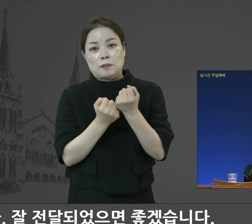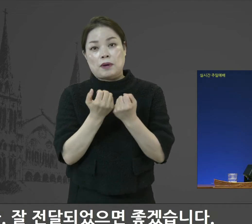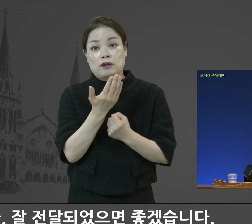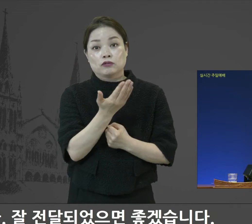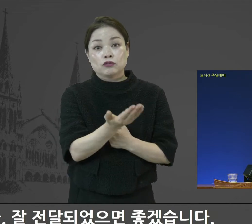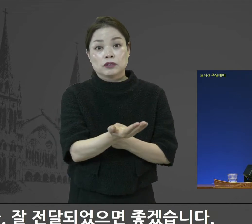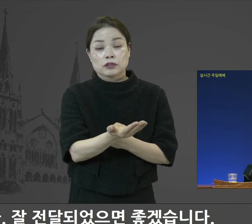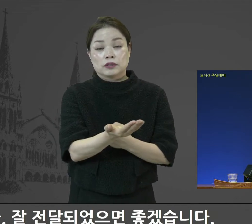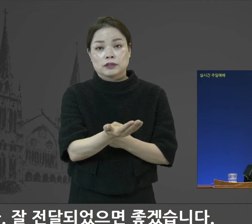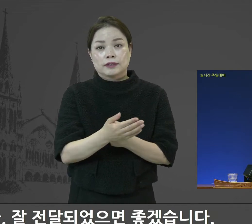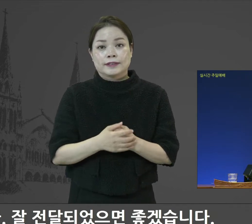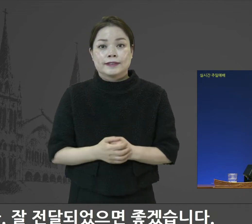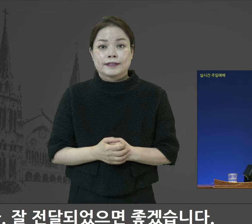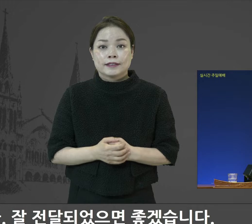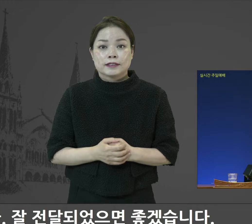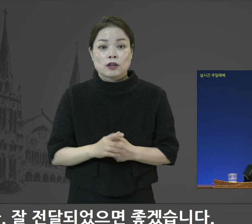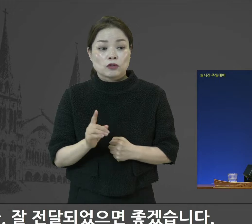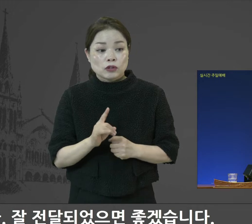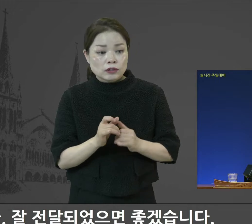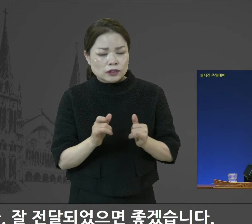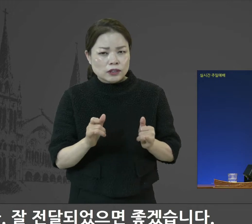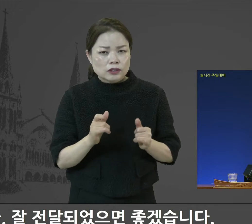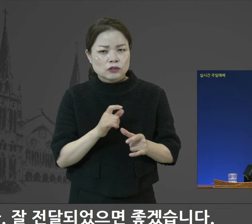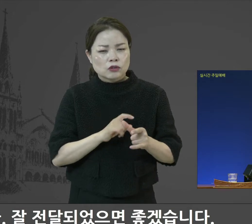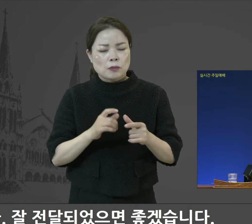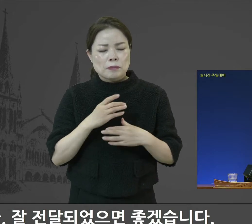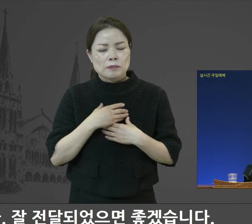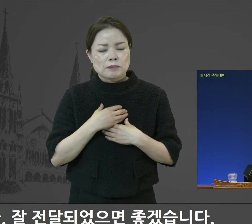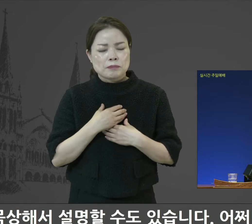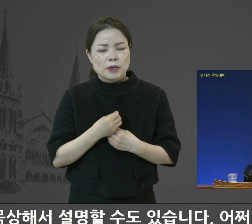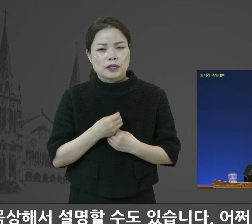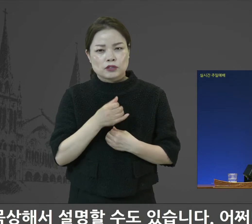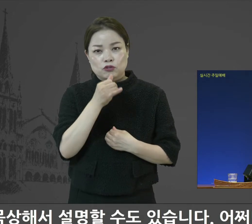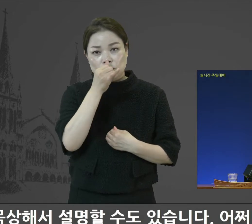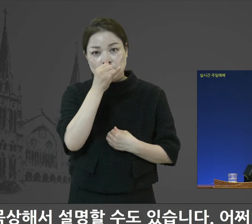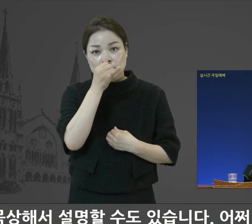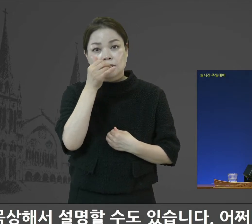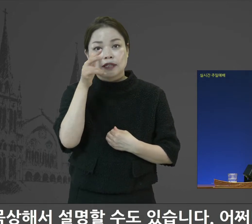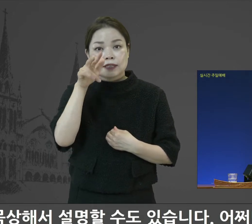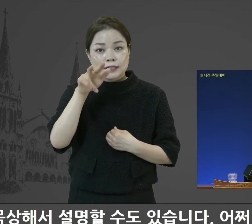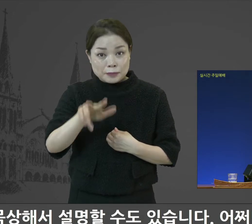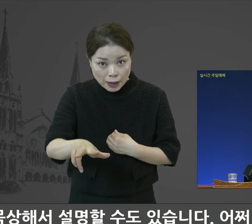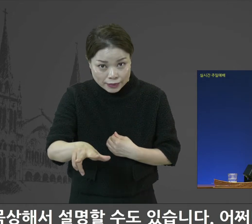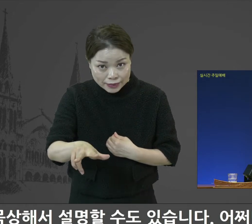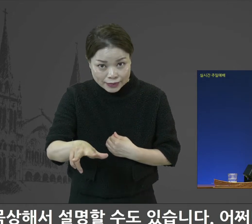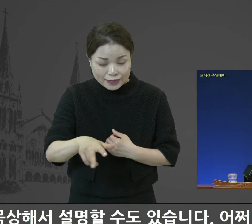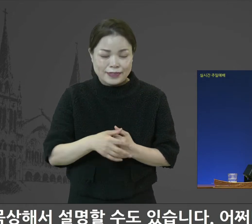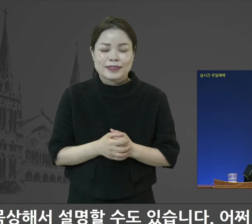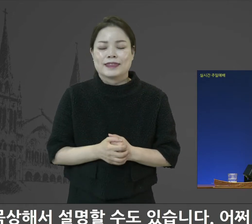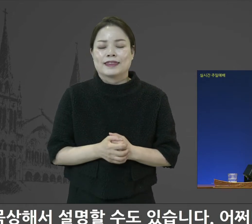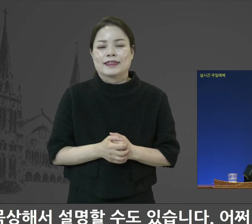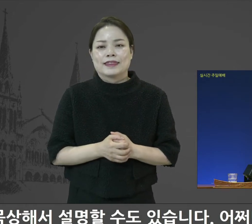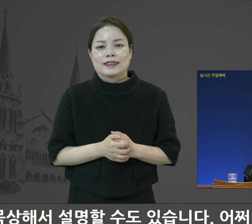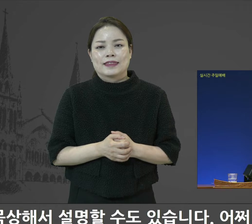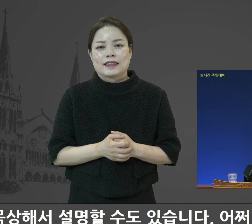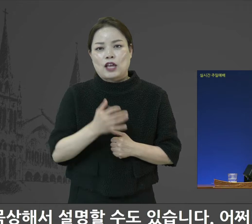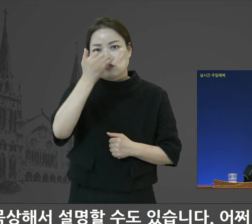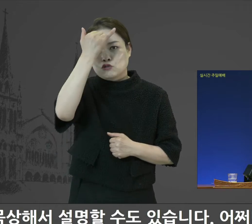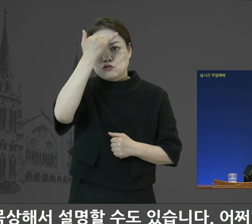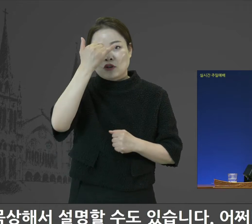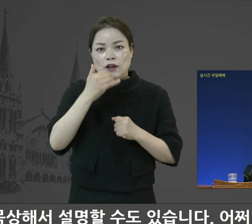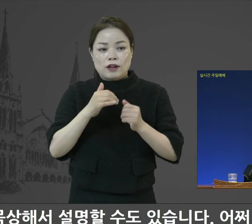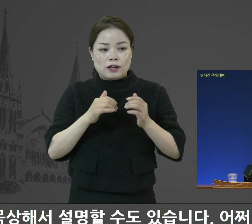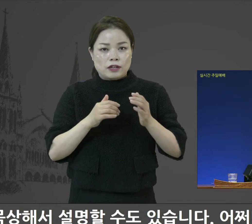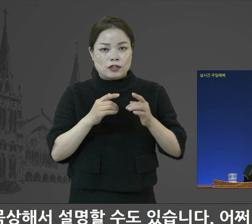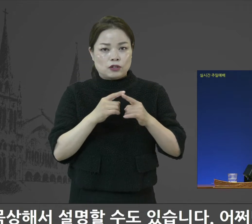있습니다. 어쩌면 어떤 분들에는 그게 더 편할 수도 있다는 생각이 듭니다. 하지만 우리